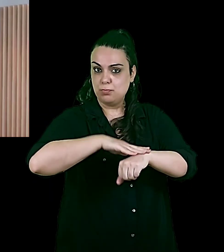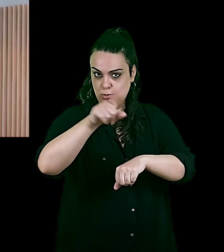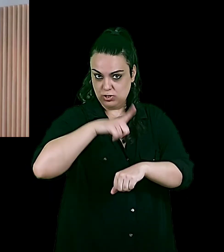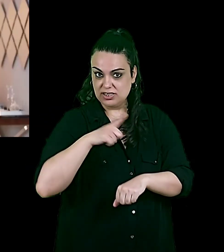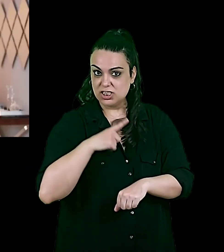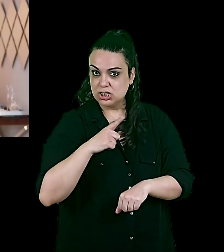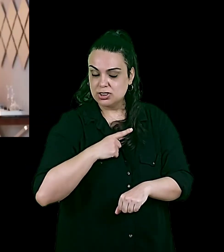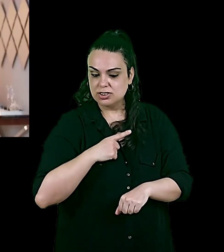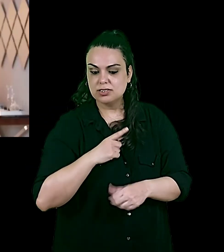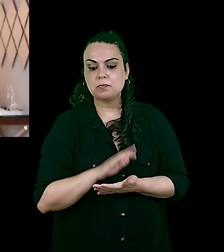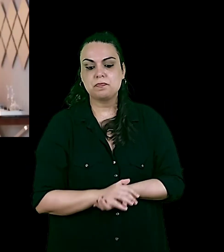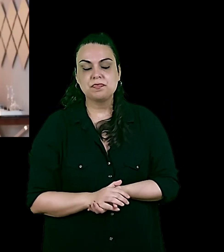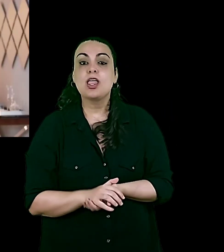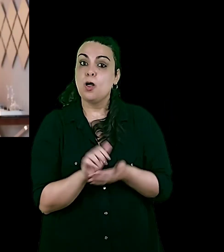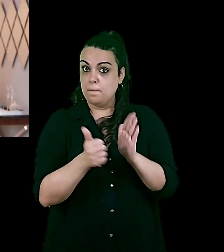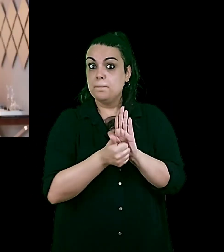tem.